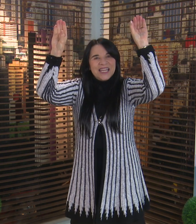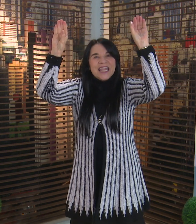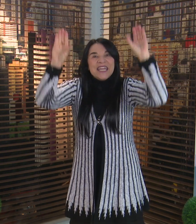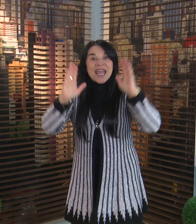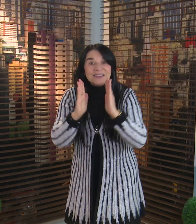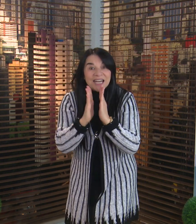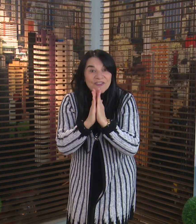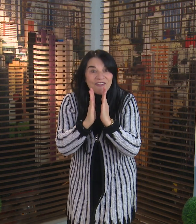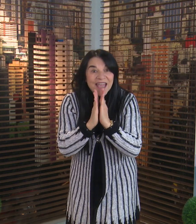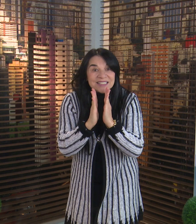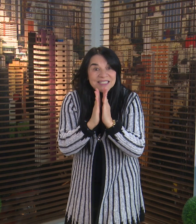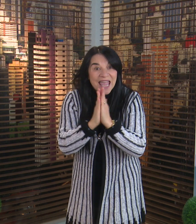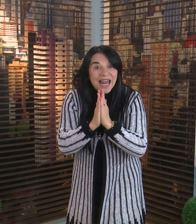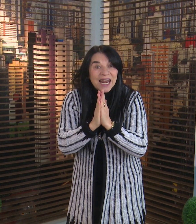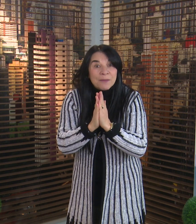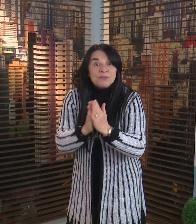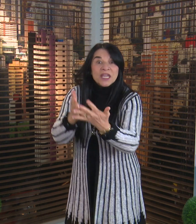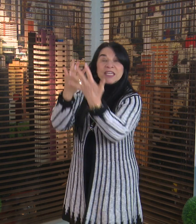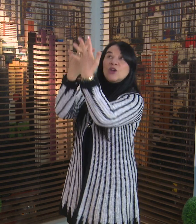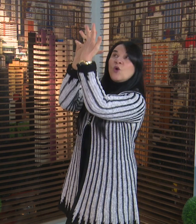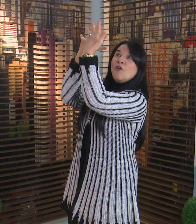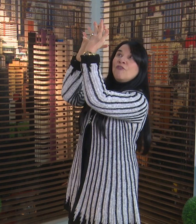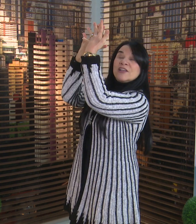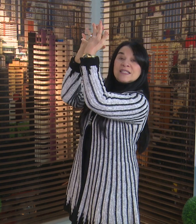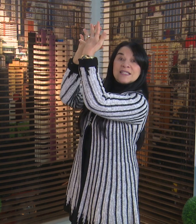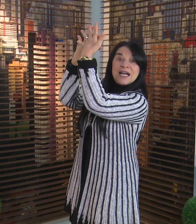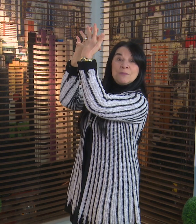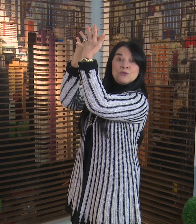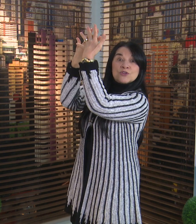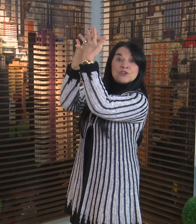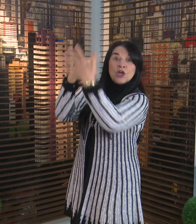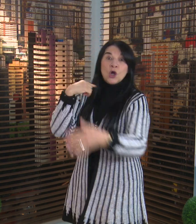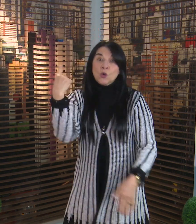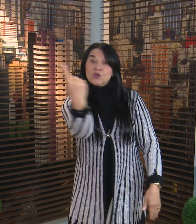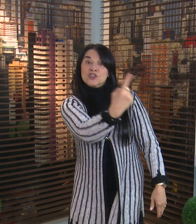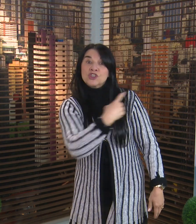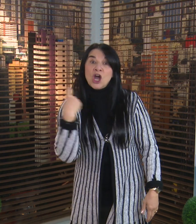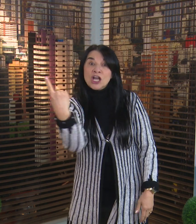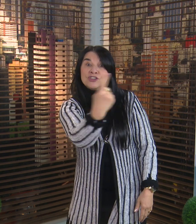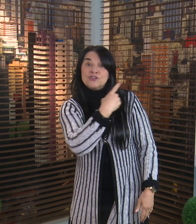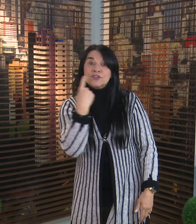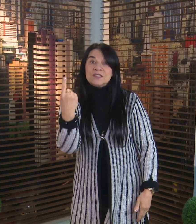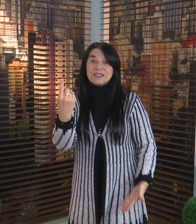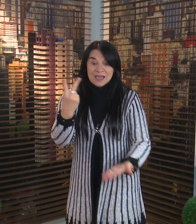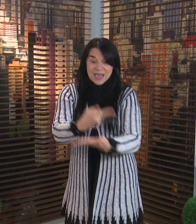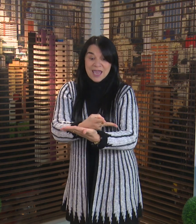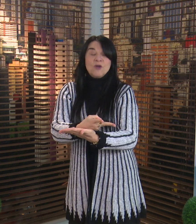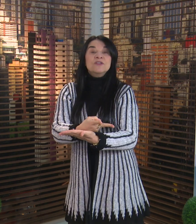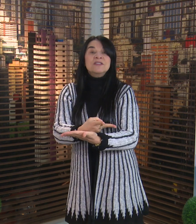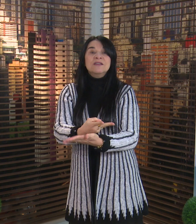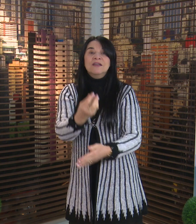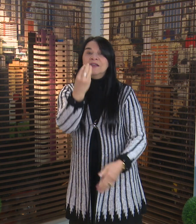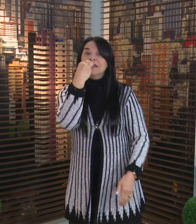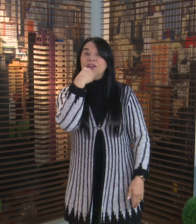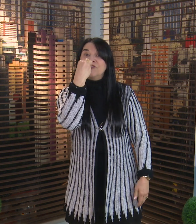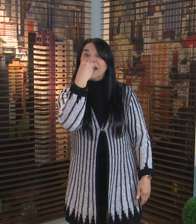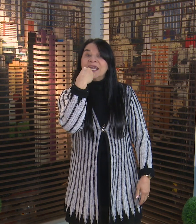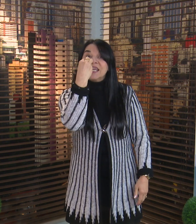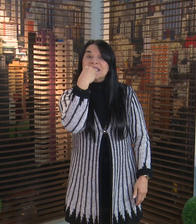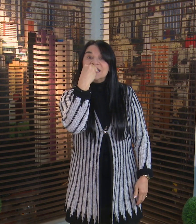E é através dela que confessamos os nossos erros e